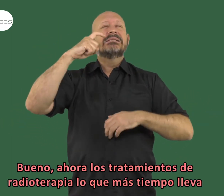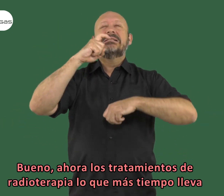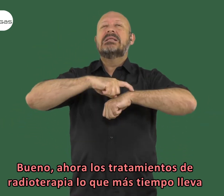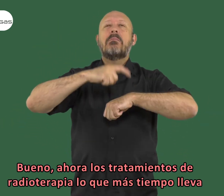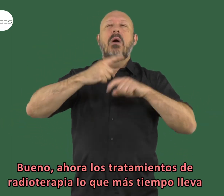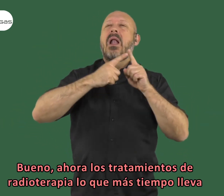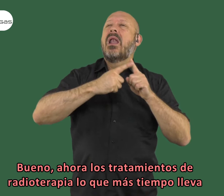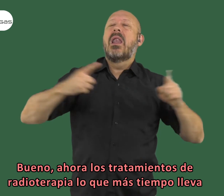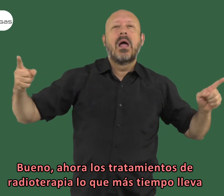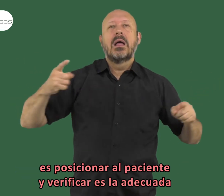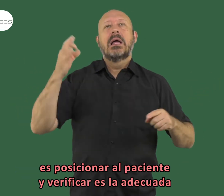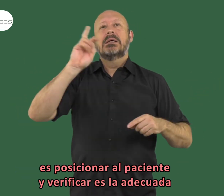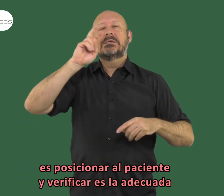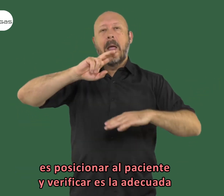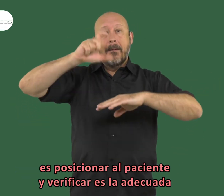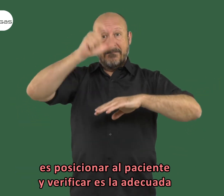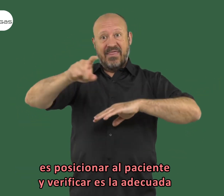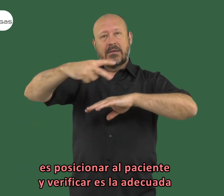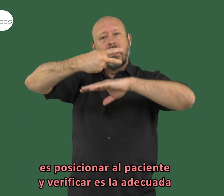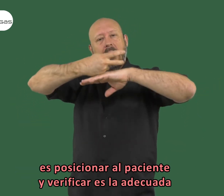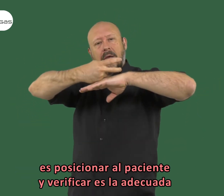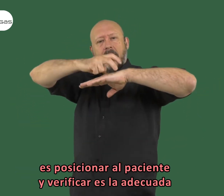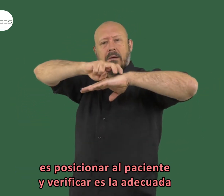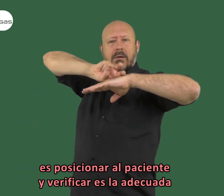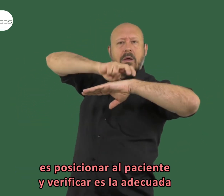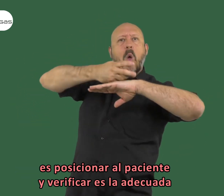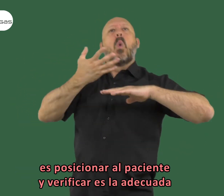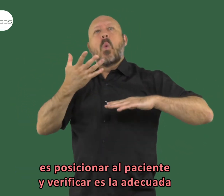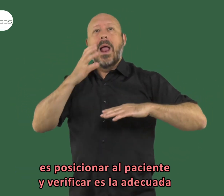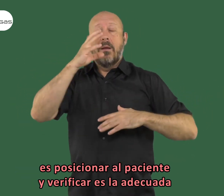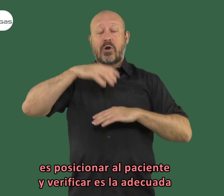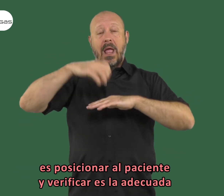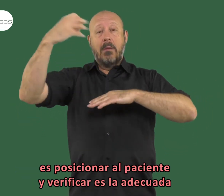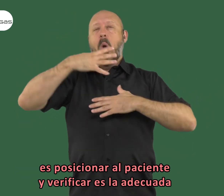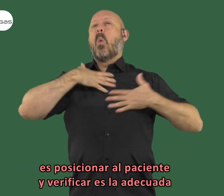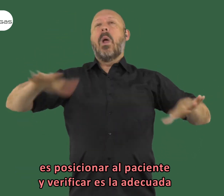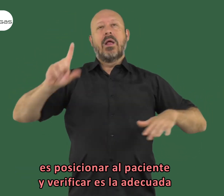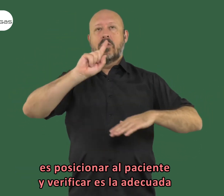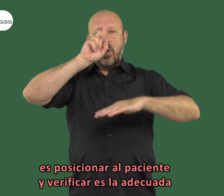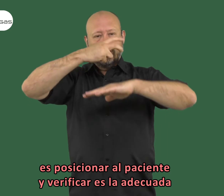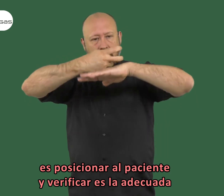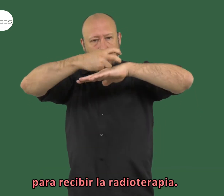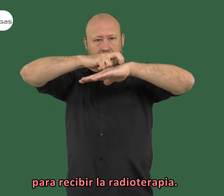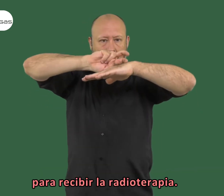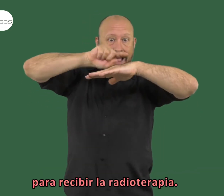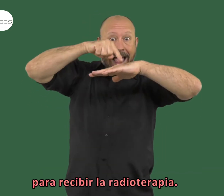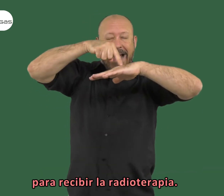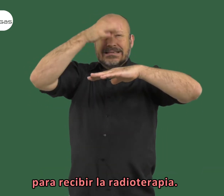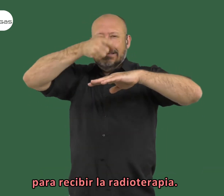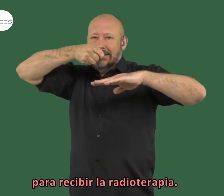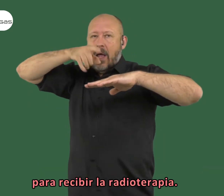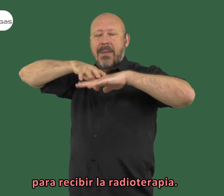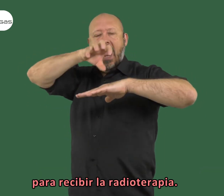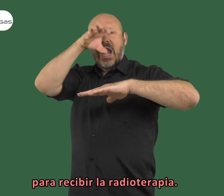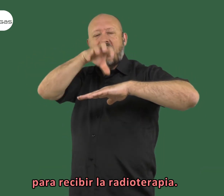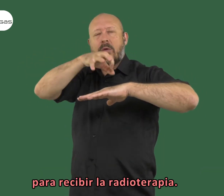radioterapia lo que más tiempo lleva es posicionar al paciente y verificar que la posición del paciente es la adecuada para